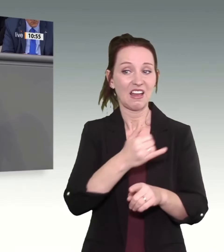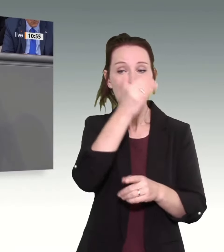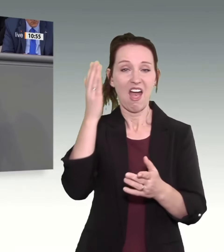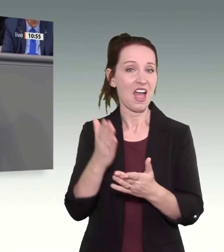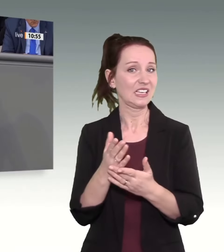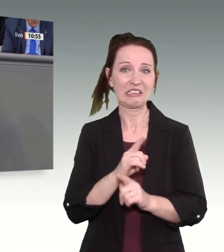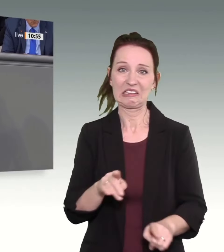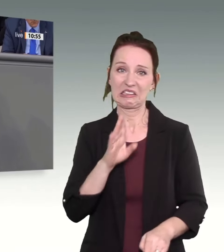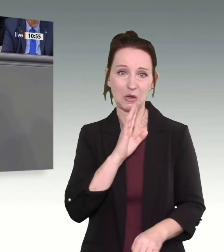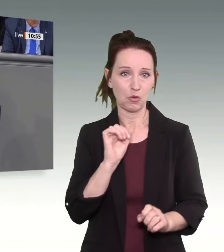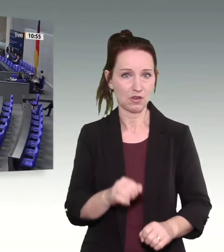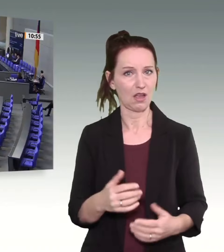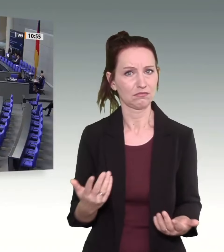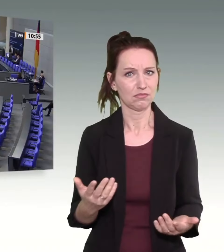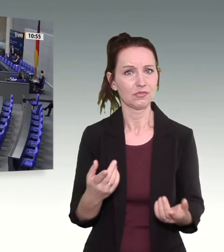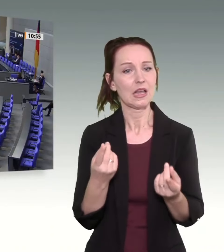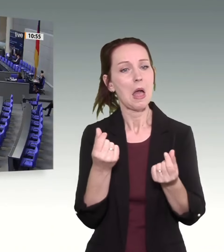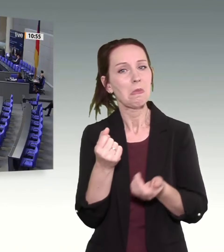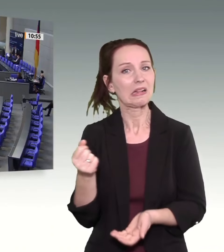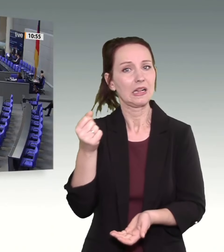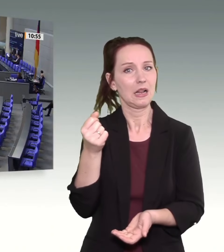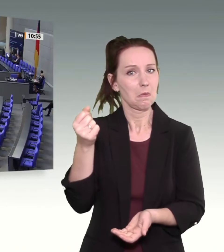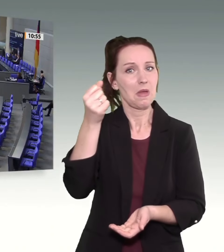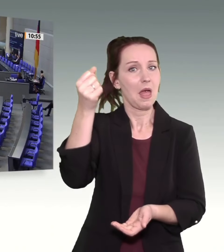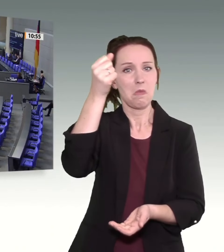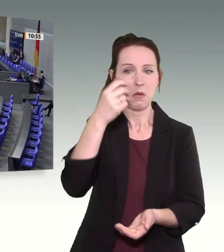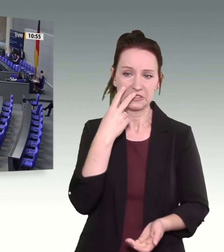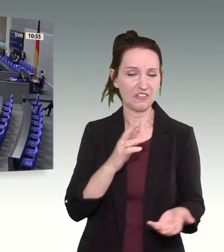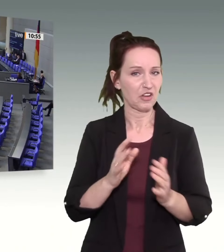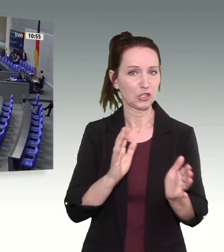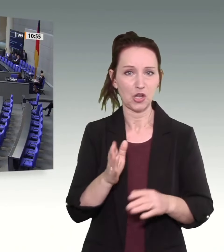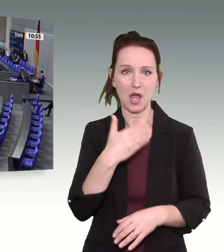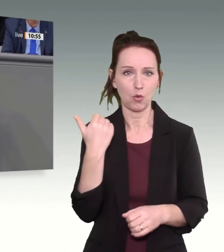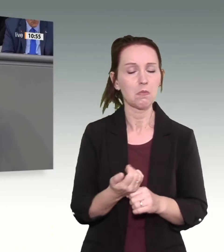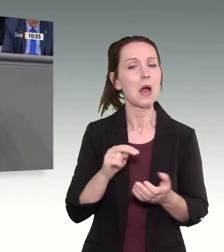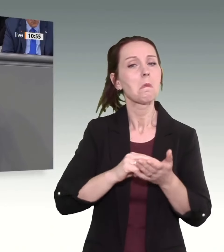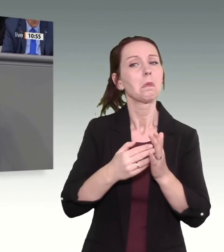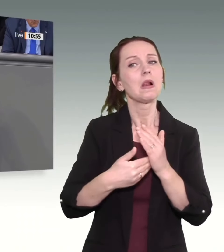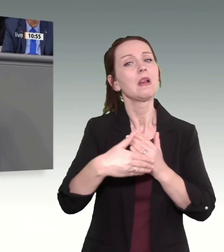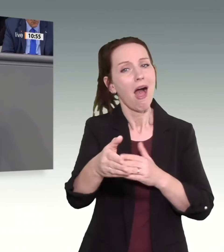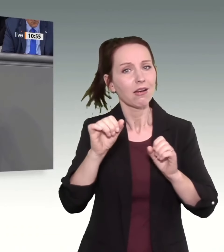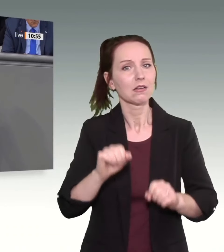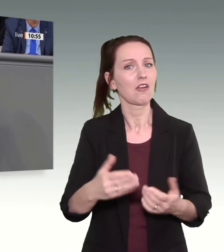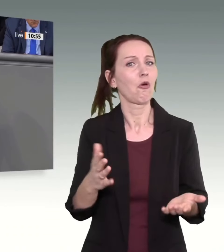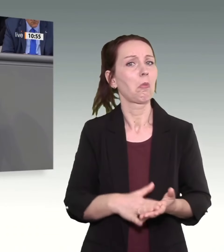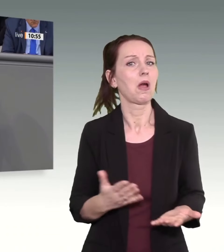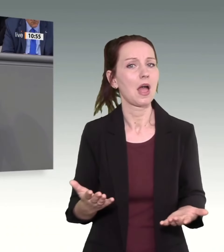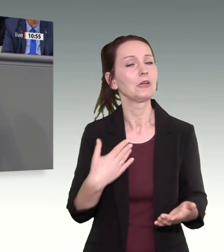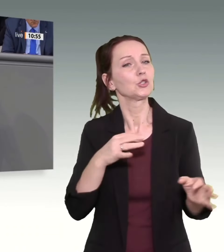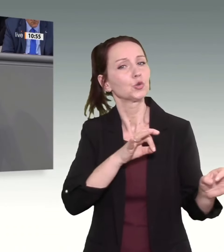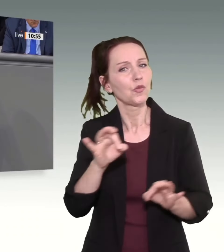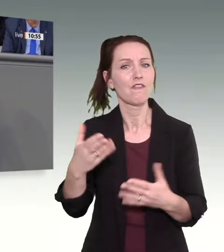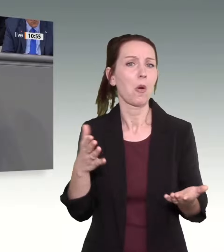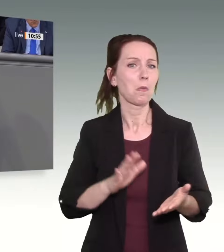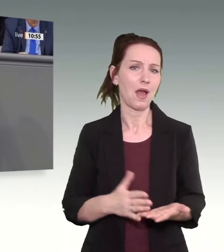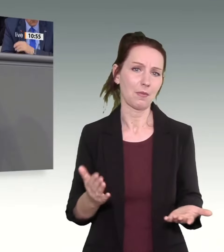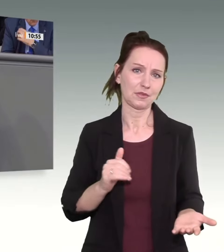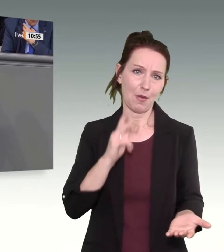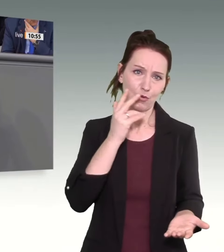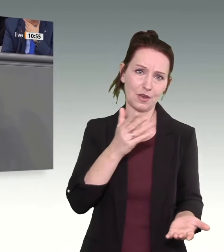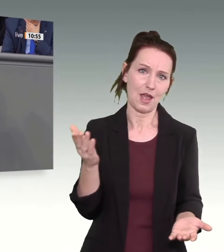sorgen Sie dafür, dass es zu keiner Mehrbelastung kommt. Und, lieber Herr Daldrup, die Mehr